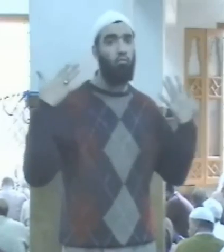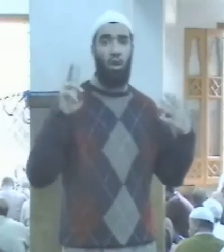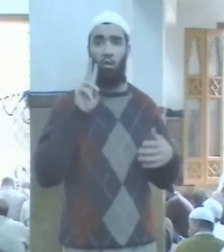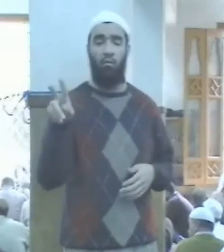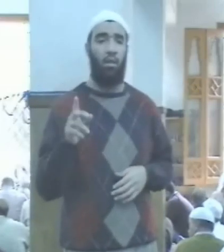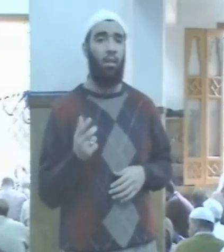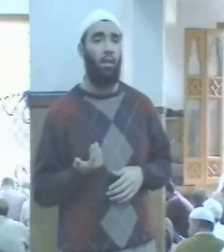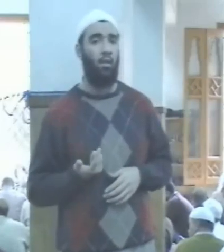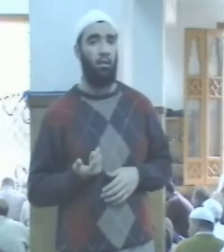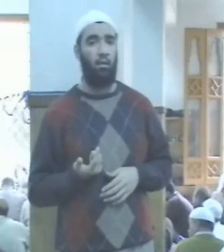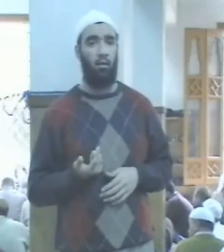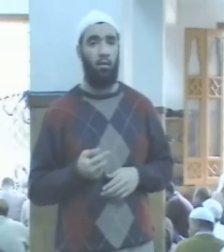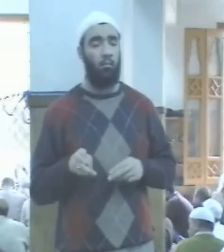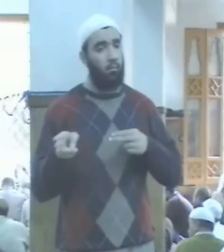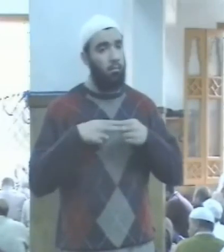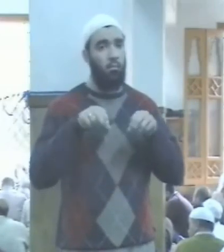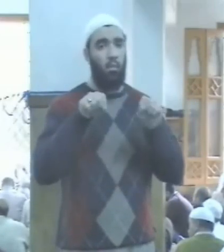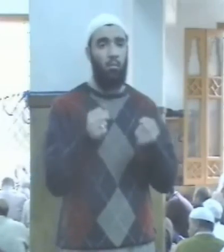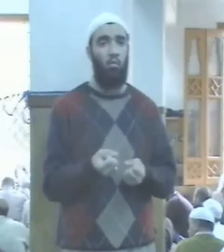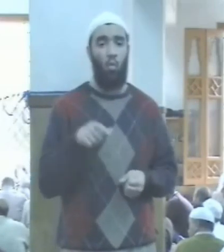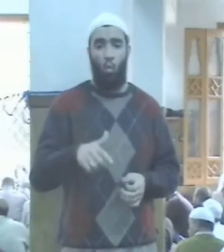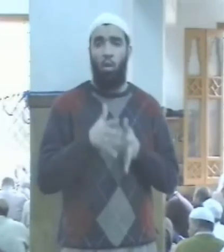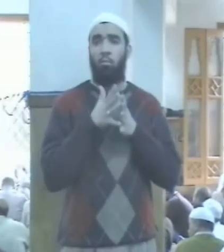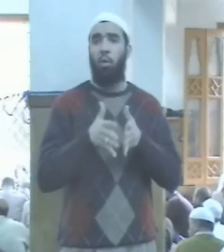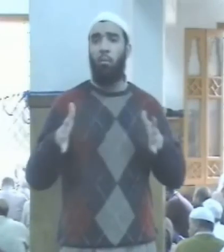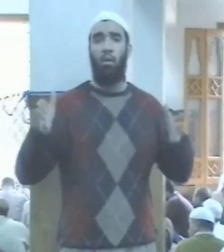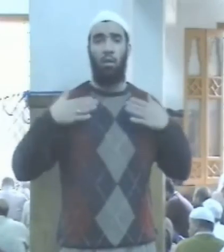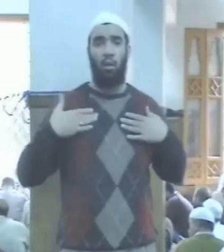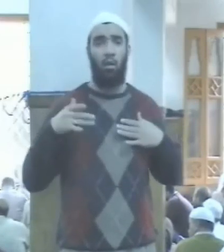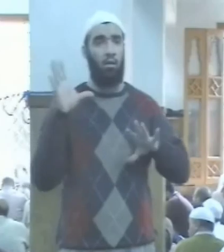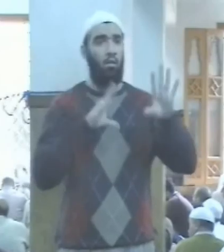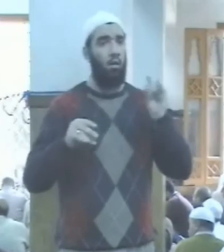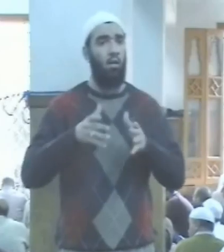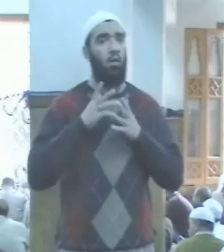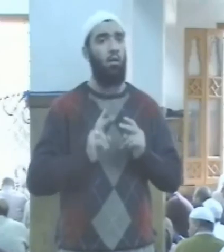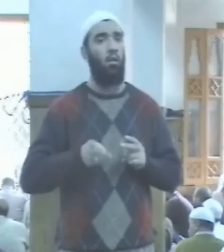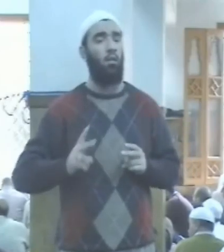التي شرع فيها العري والرأس